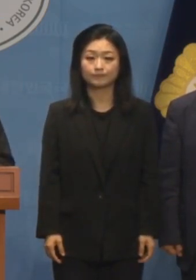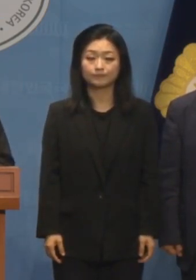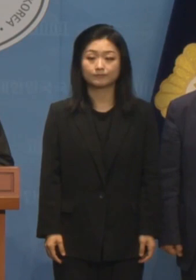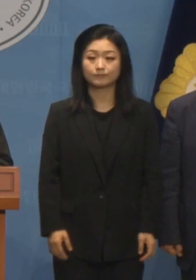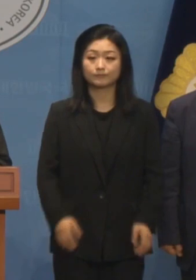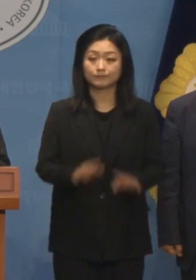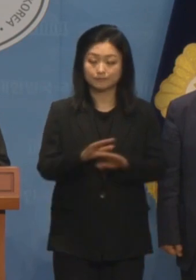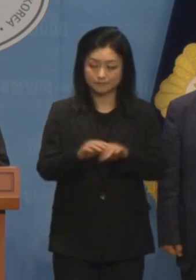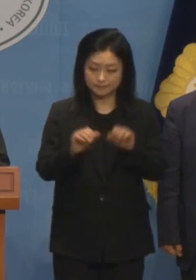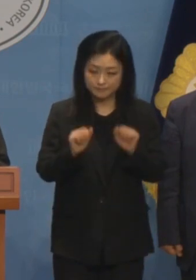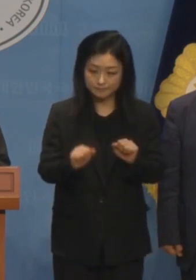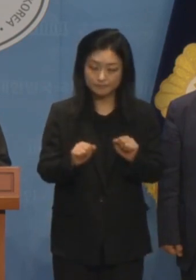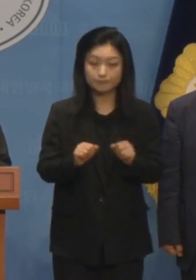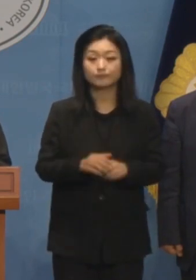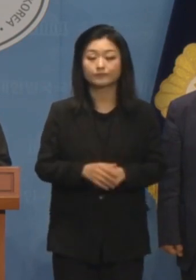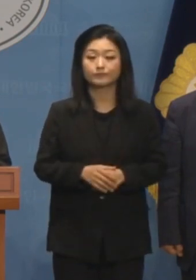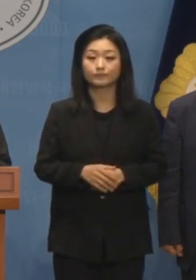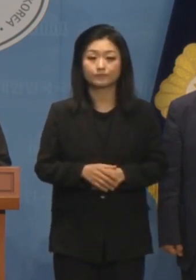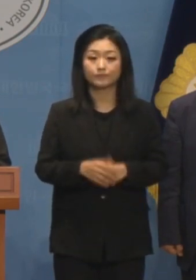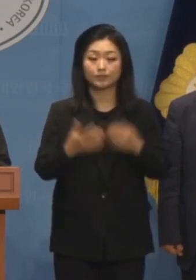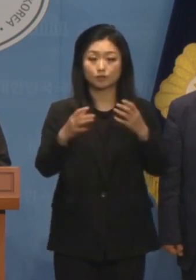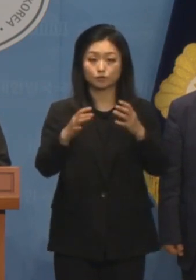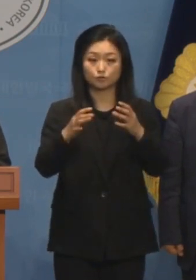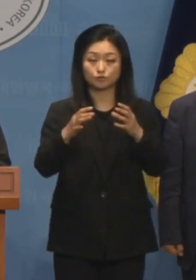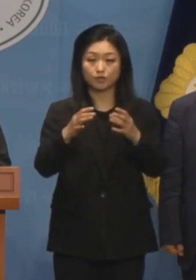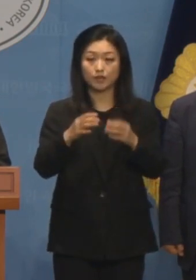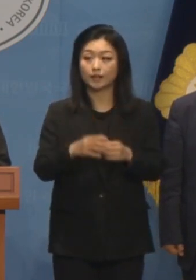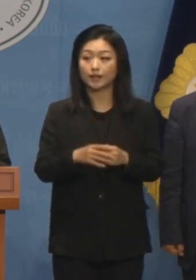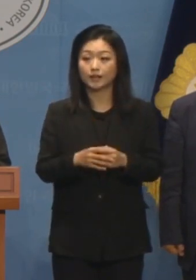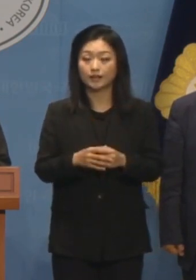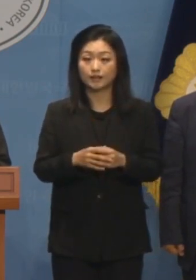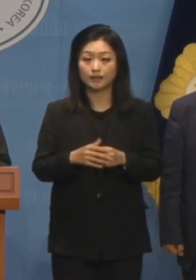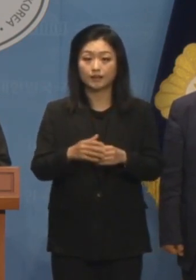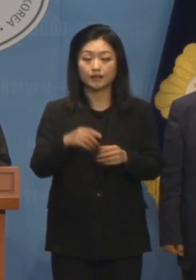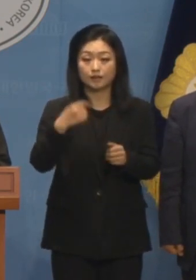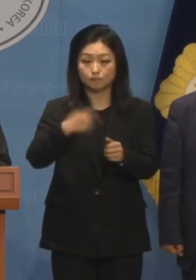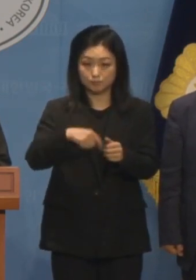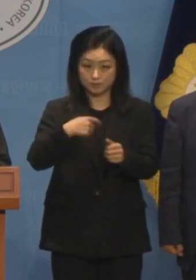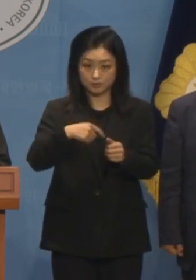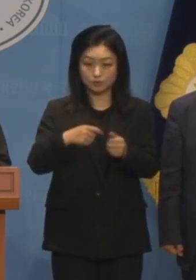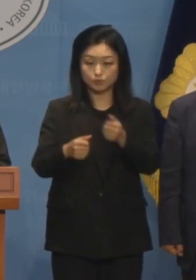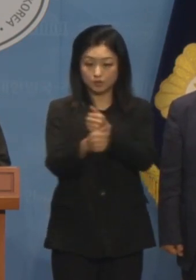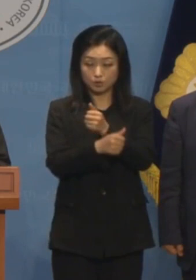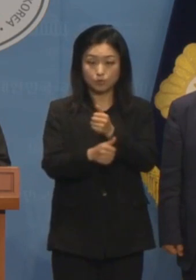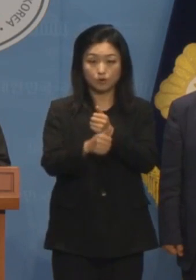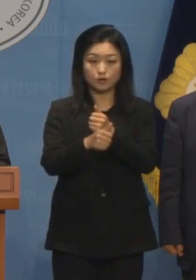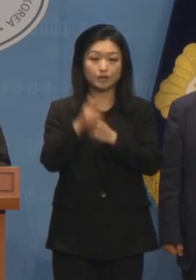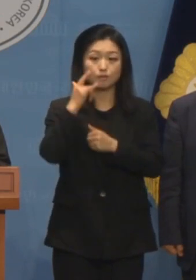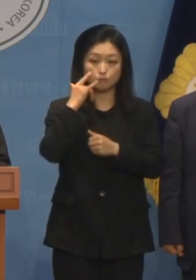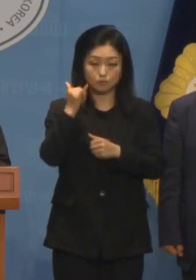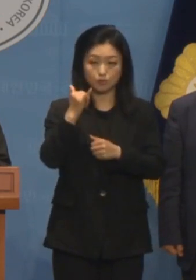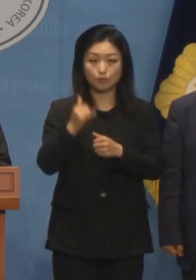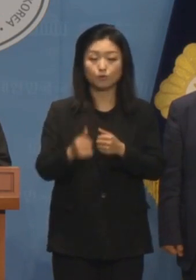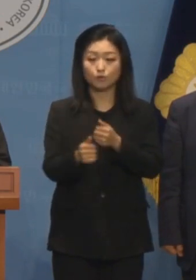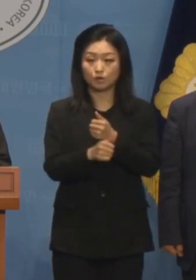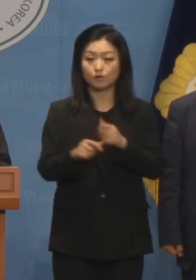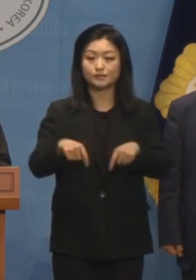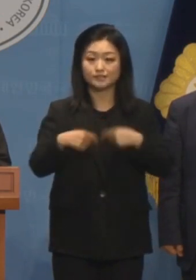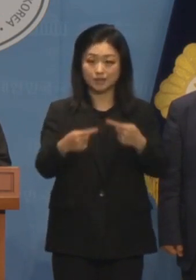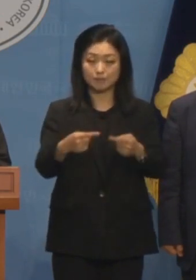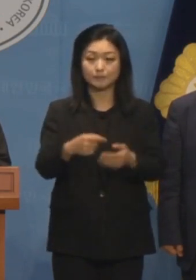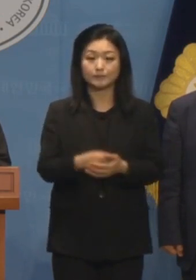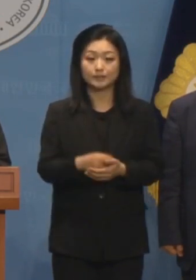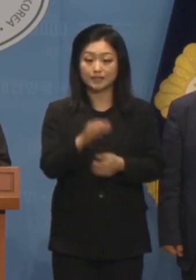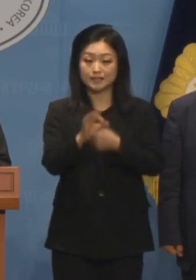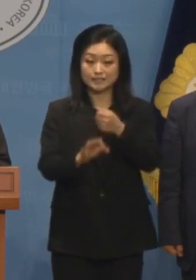네, 안녕하십니까. 저는 국가교육위 비상임위원 학부모위원으로 참여하고 있는 전은영입니다. 10년